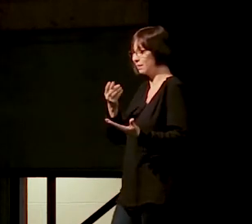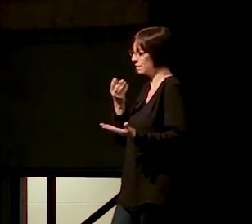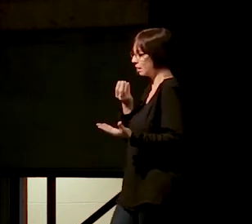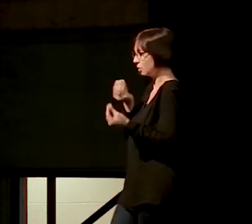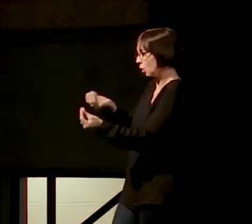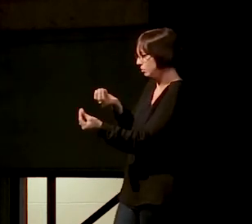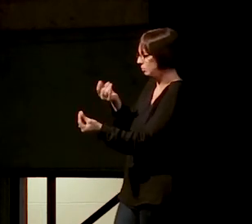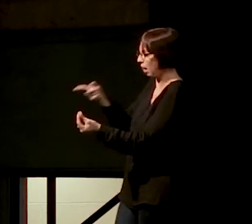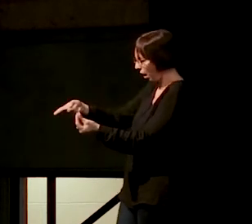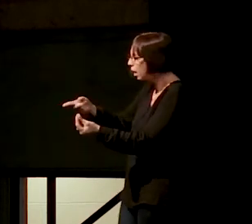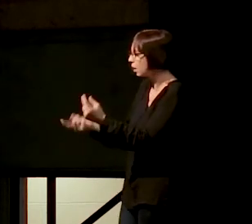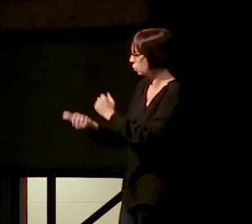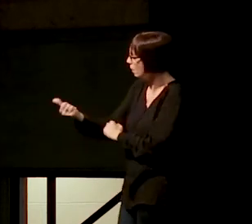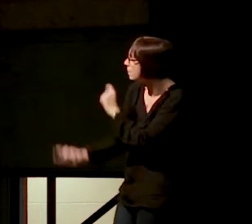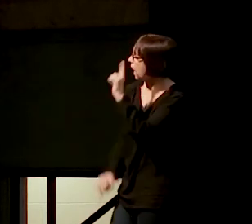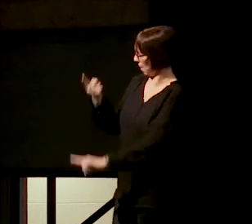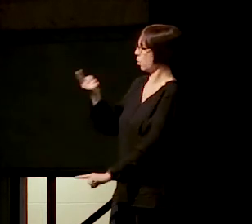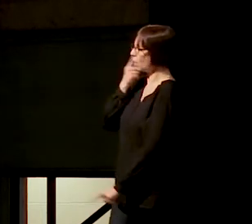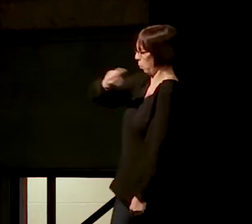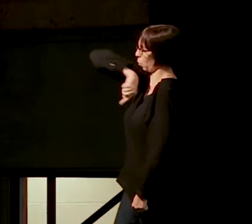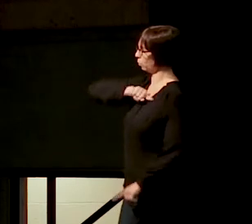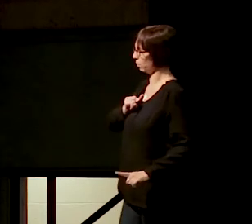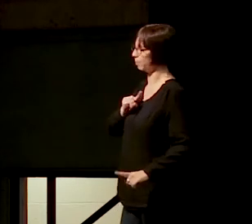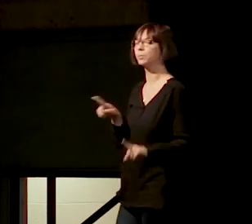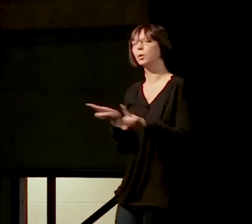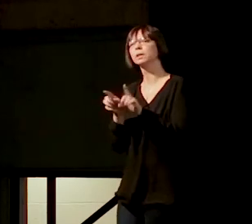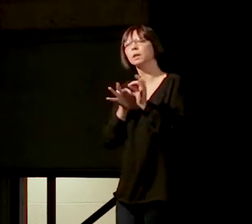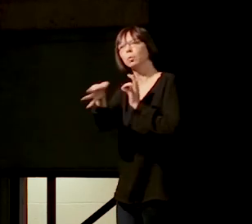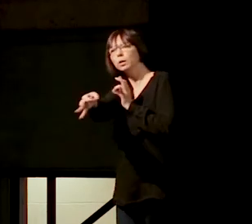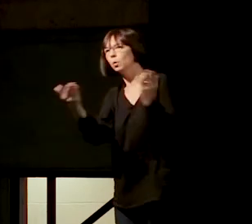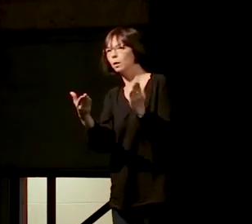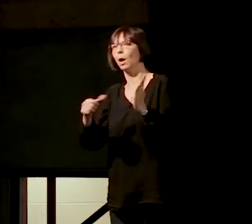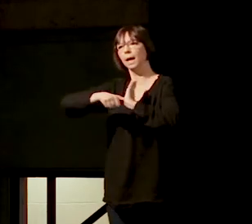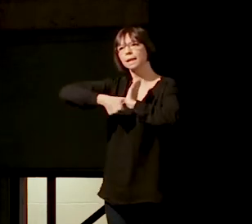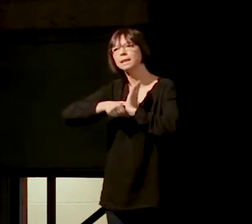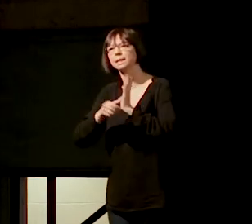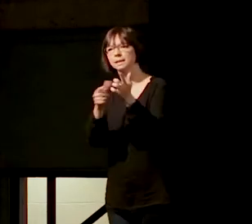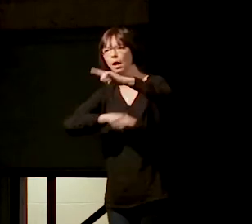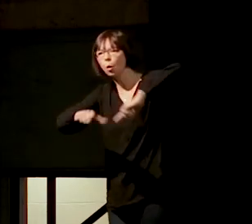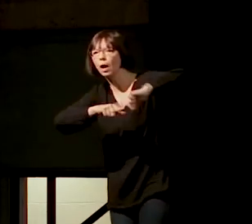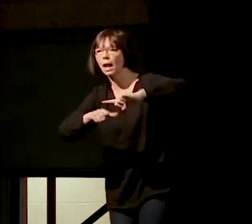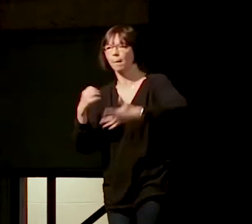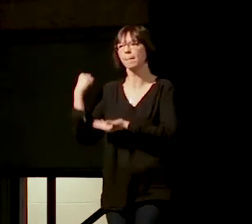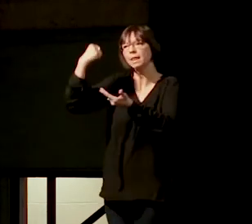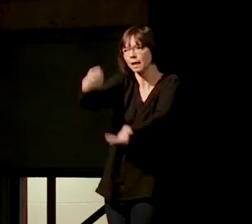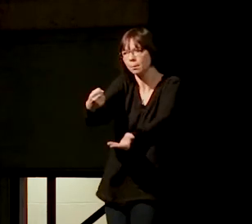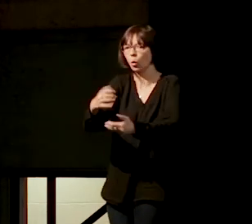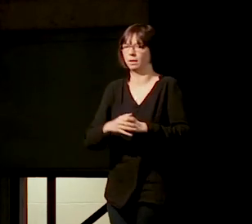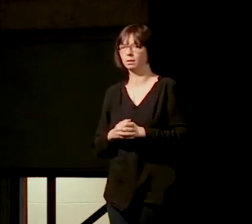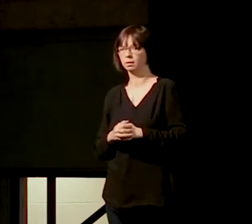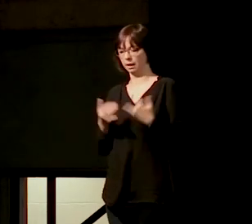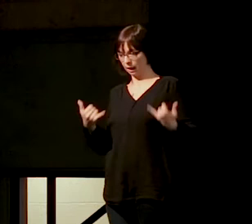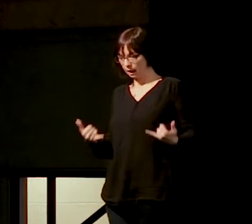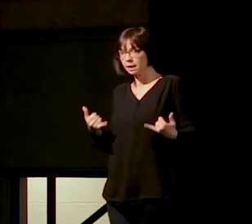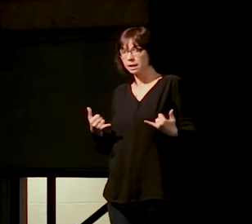ensemble. Gouénou, c'est aussi l'identité locale, le patrimoine. C'est ce fait unique pour une collectivité